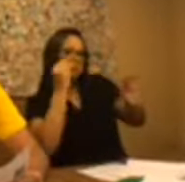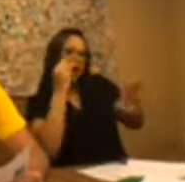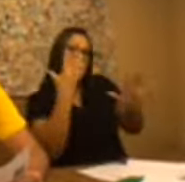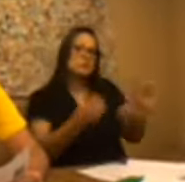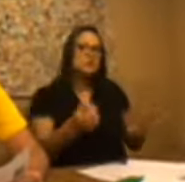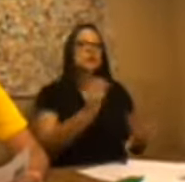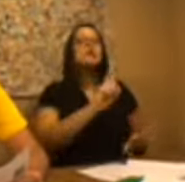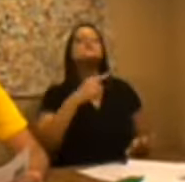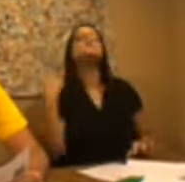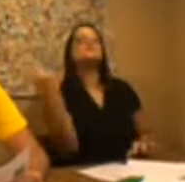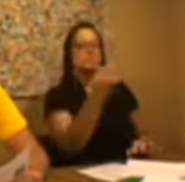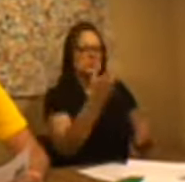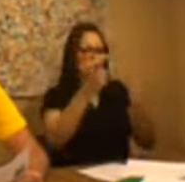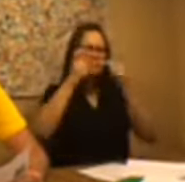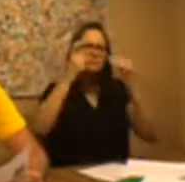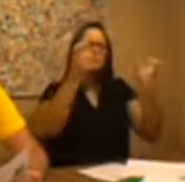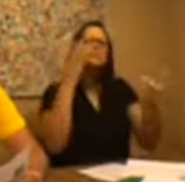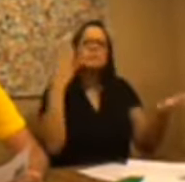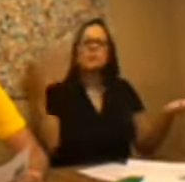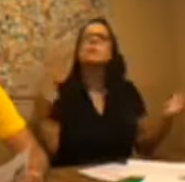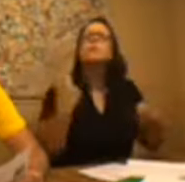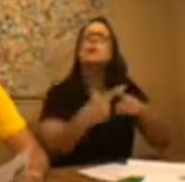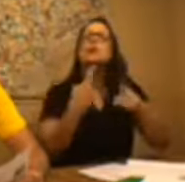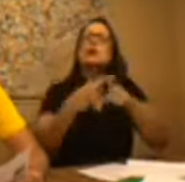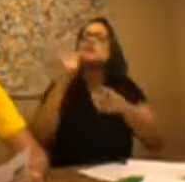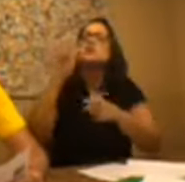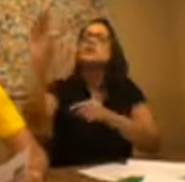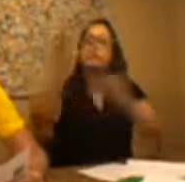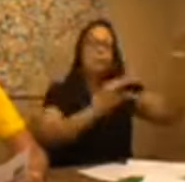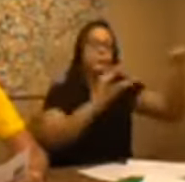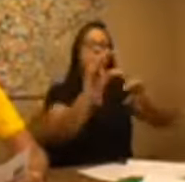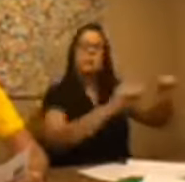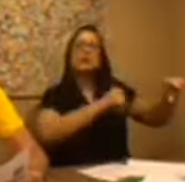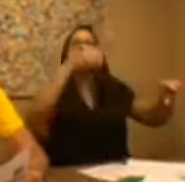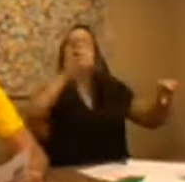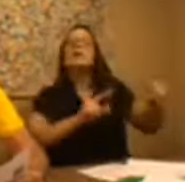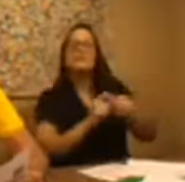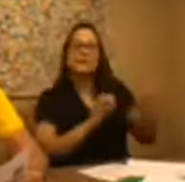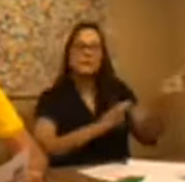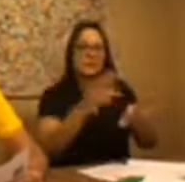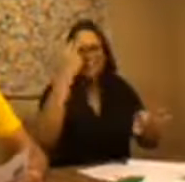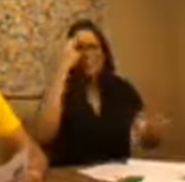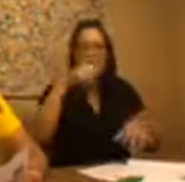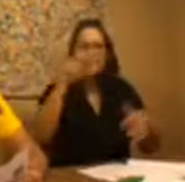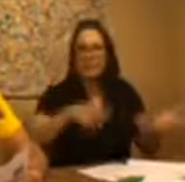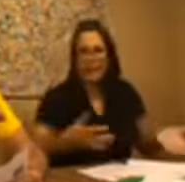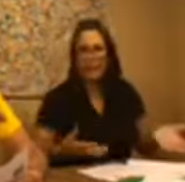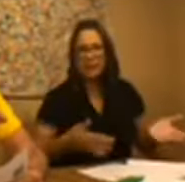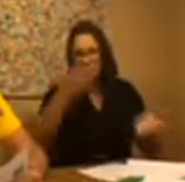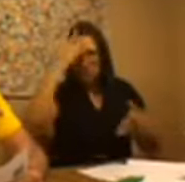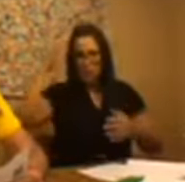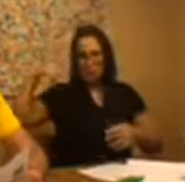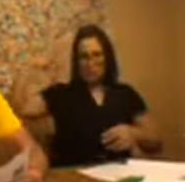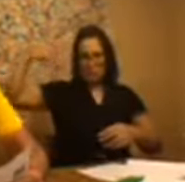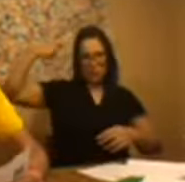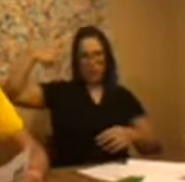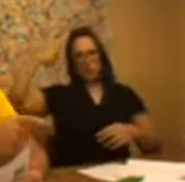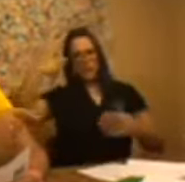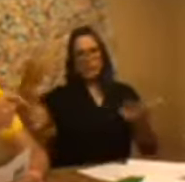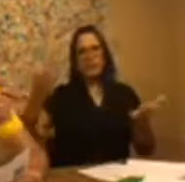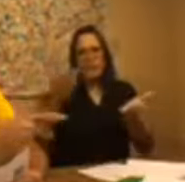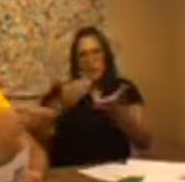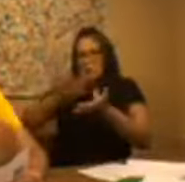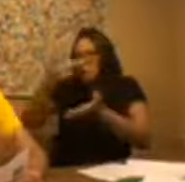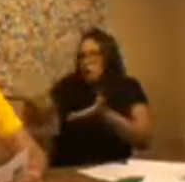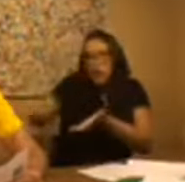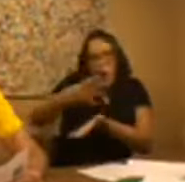faltar gente nossa interessada nessa coisa não fazer uma cpi para apurar assim esse dinheiro e vende por um artista que está começando